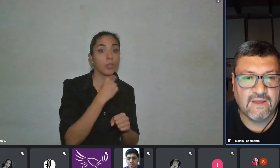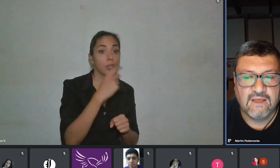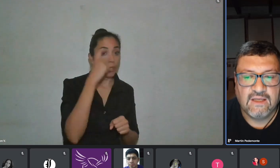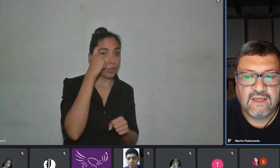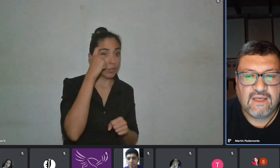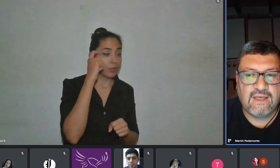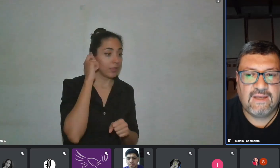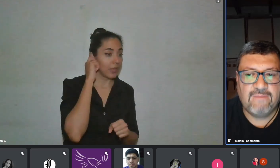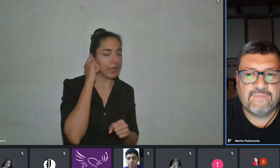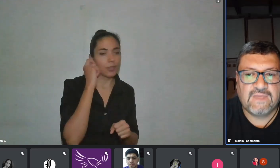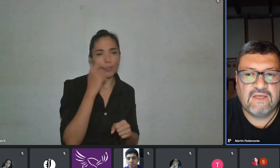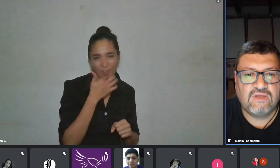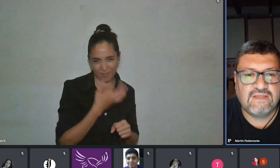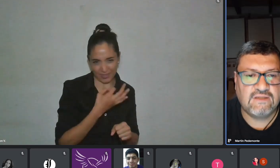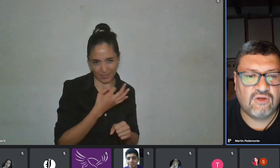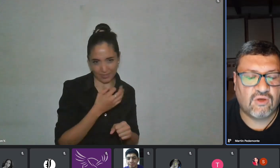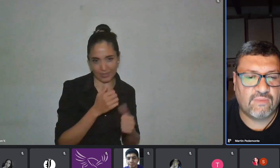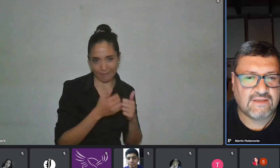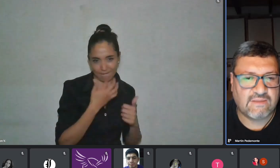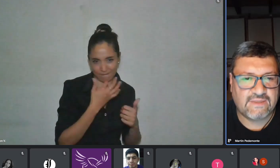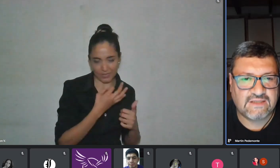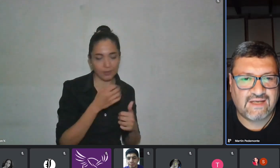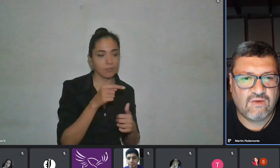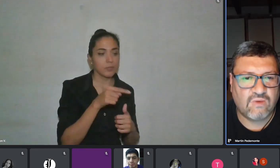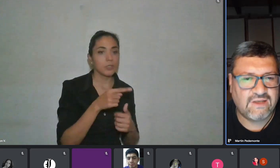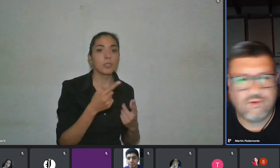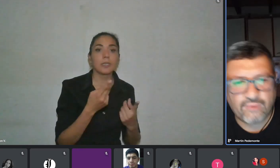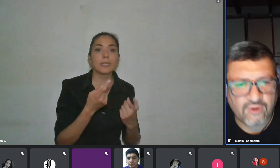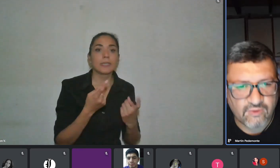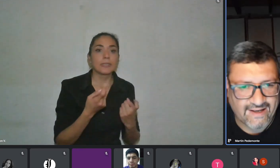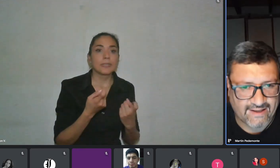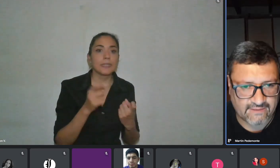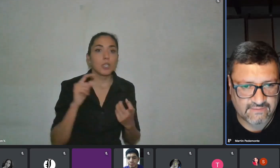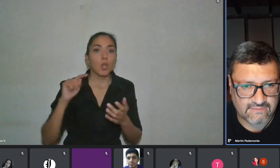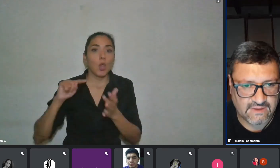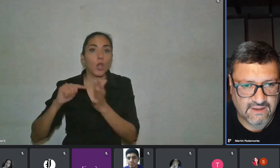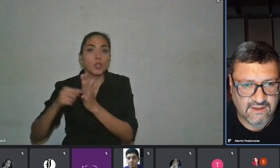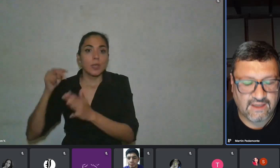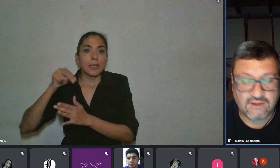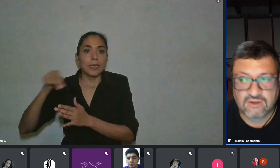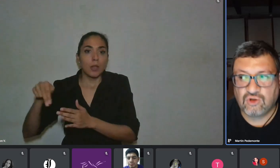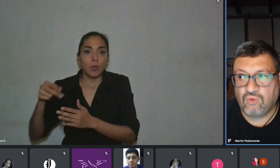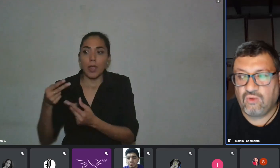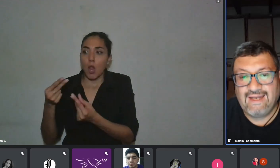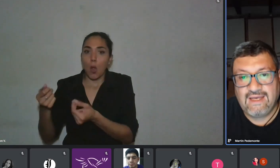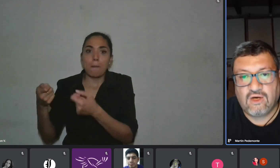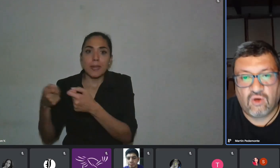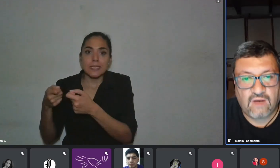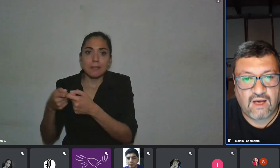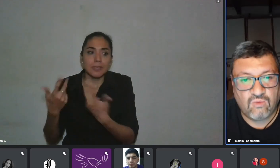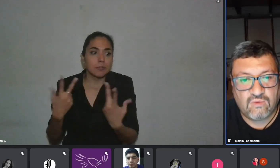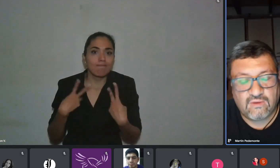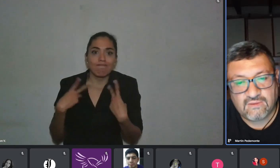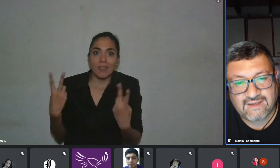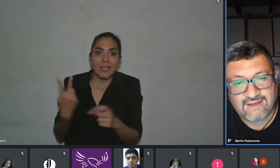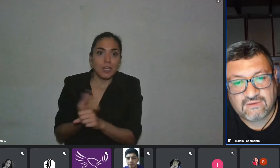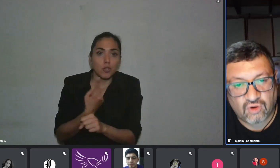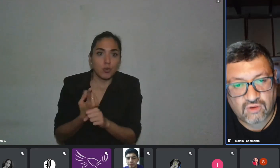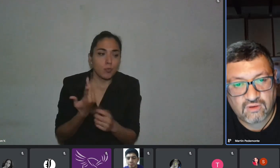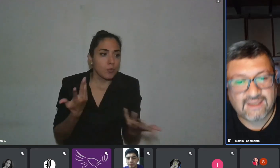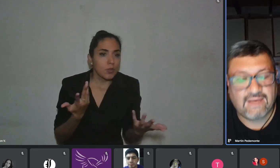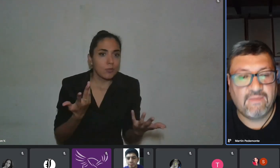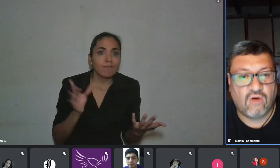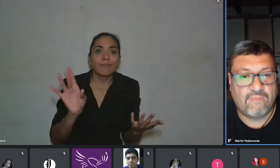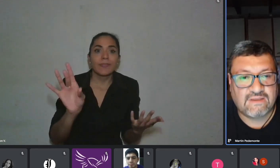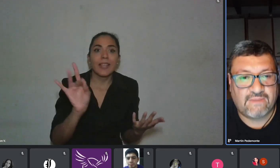realidad, y yo necesito comprar zapatillas en Neuquén y no puedo viajar. Entonces yo elijo a un